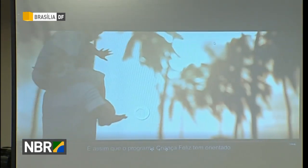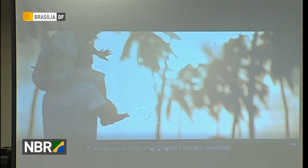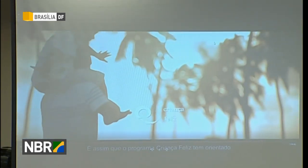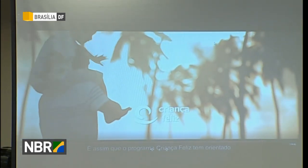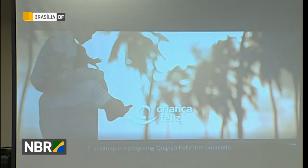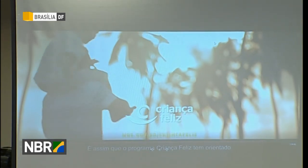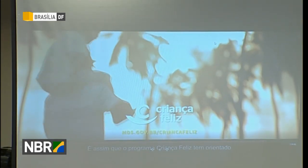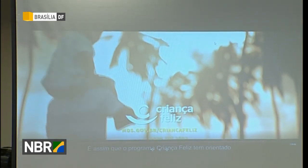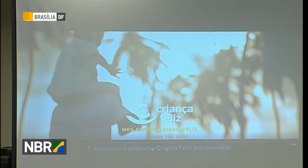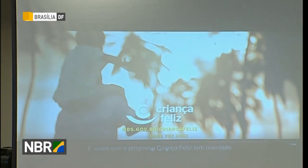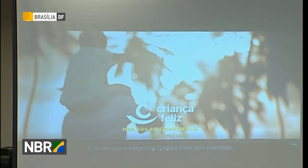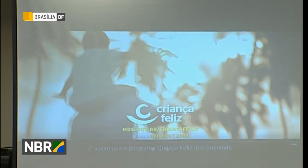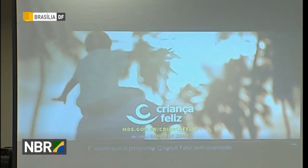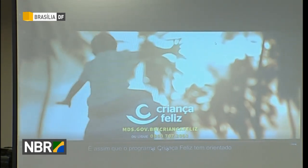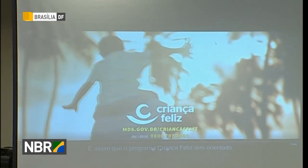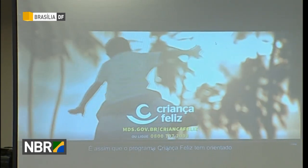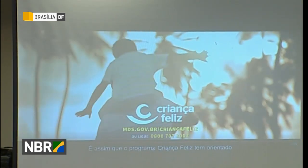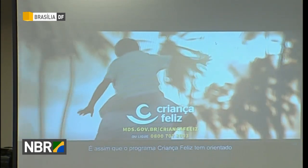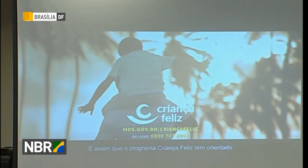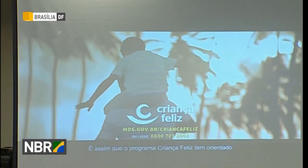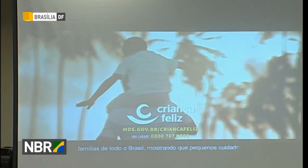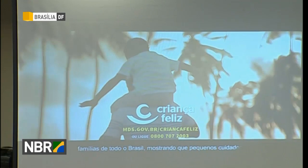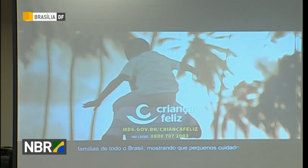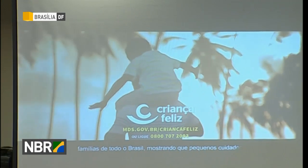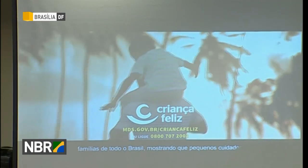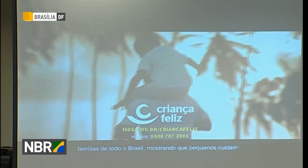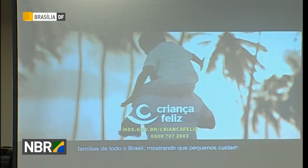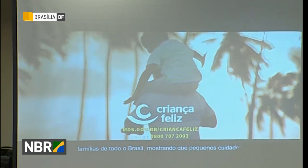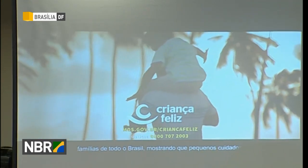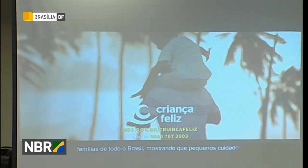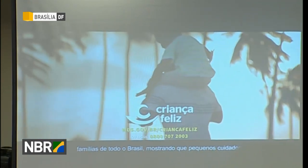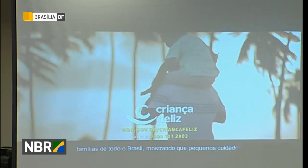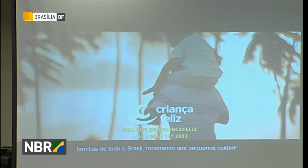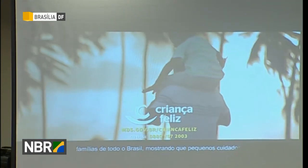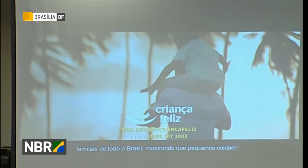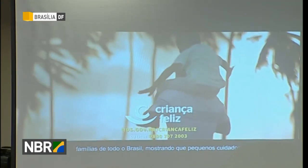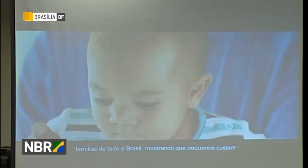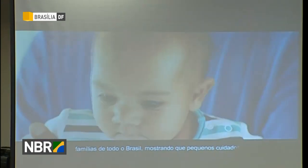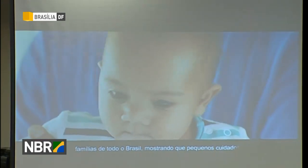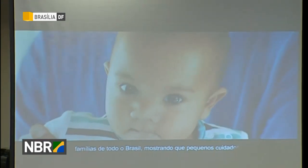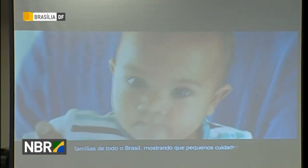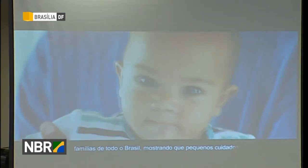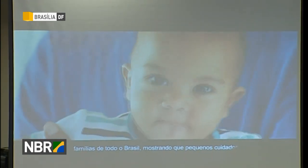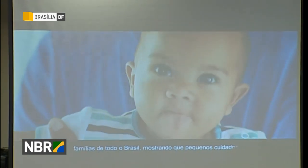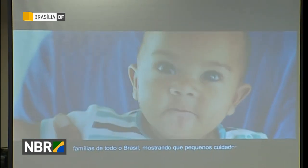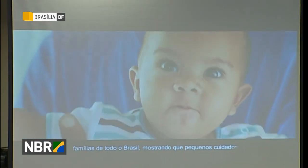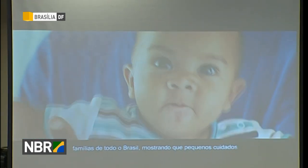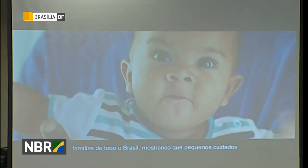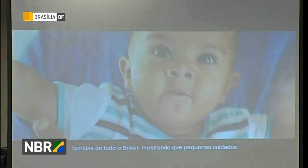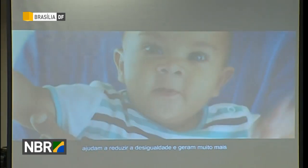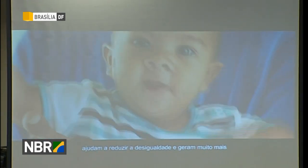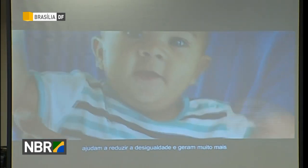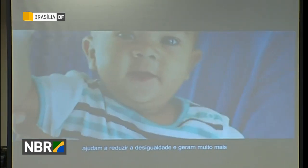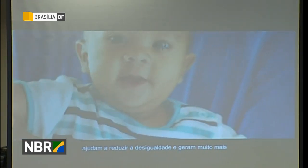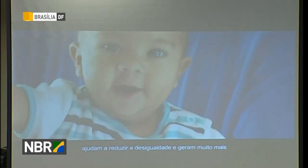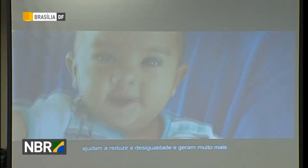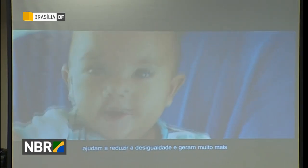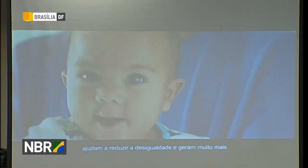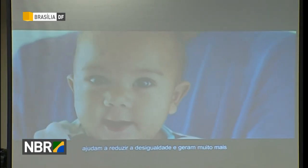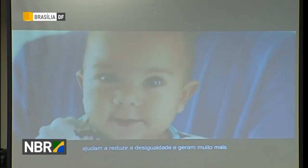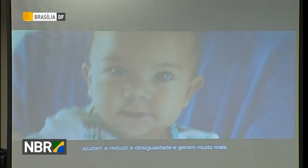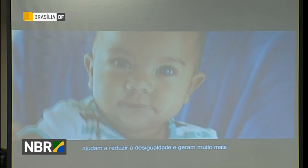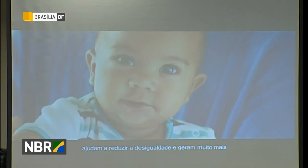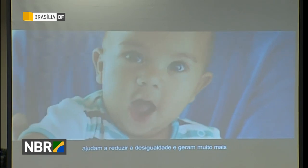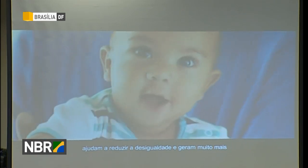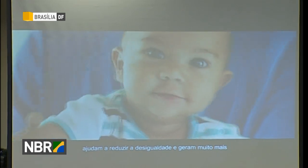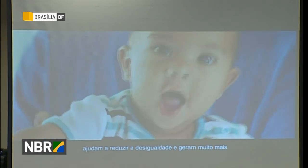É assim que o programa Criança Feliz tem orientado famílias de todo o Brasil, mostrando que pequenos cuidados ajudam a